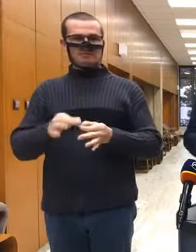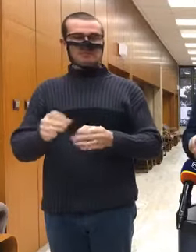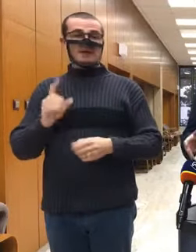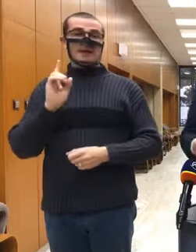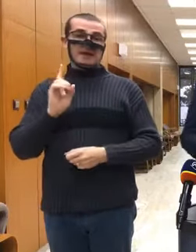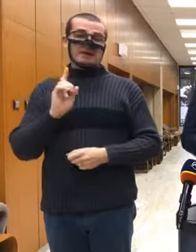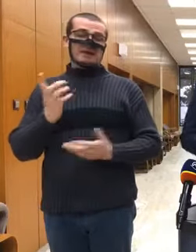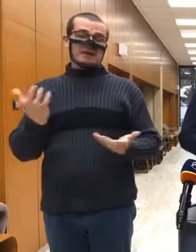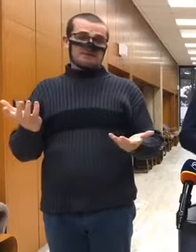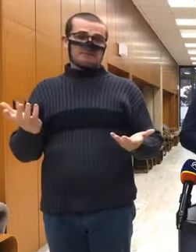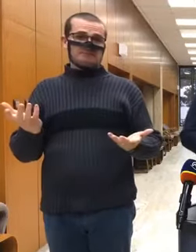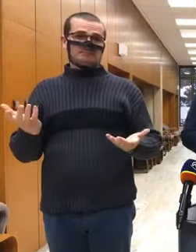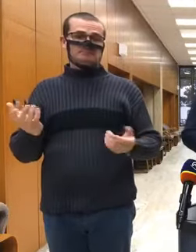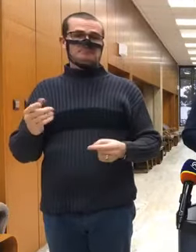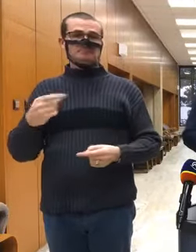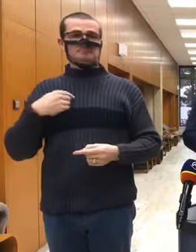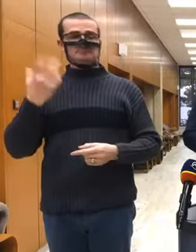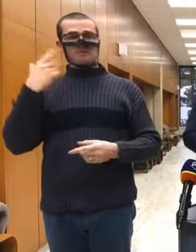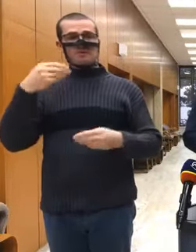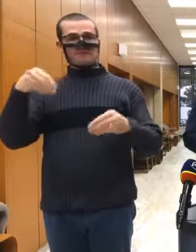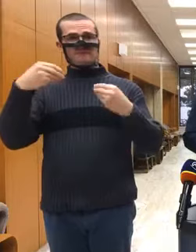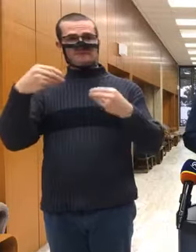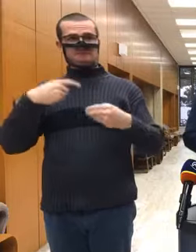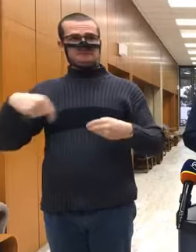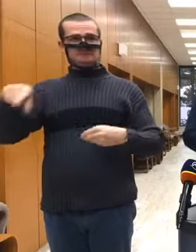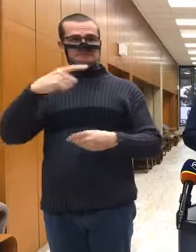keď, ako mi bolo vysvetlené,